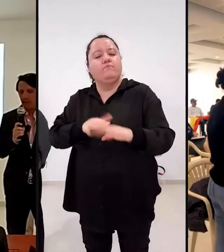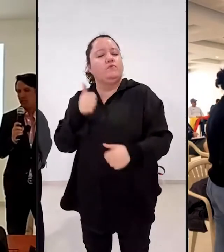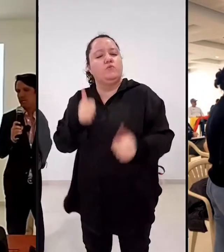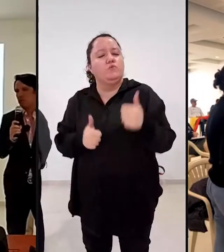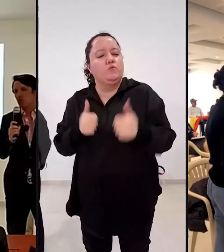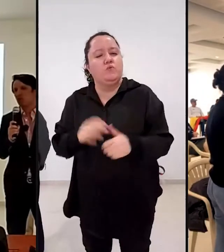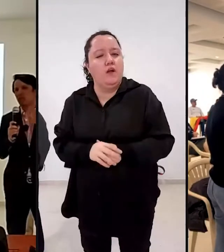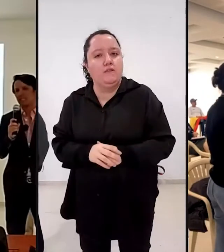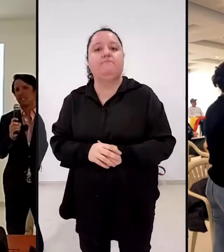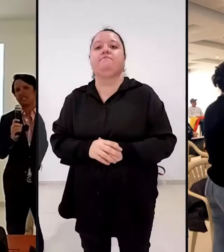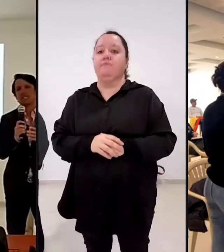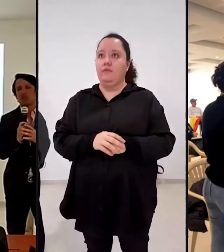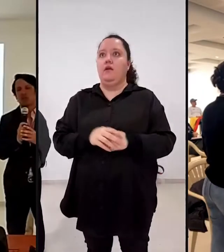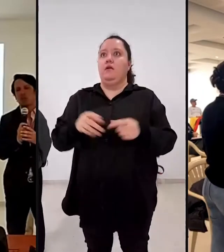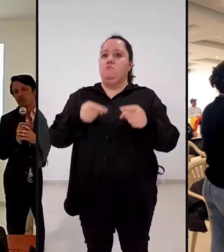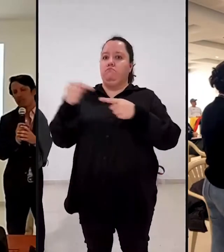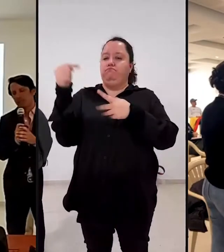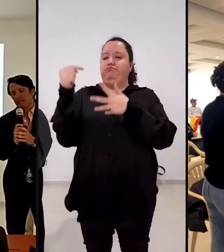mucho